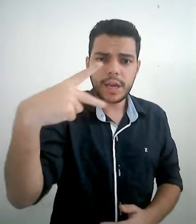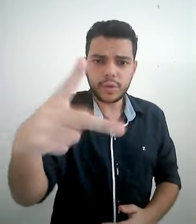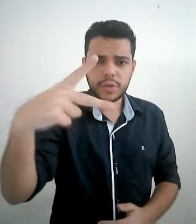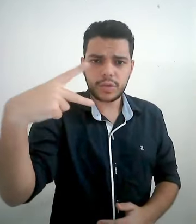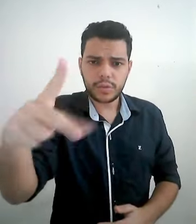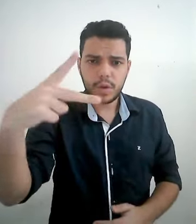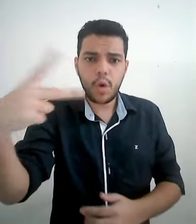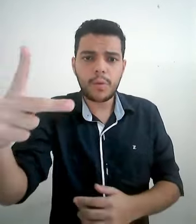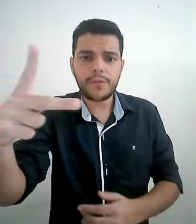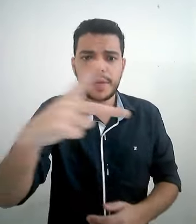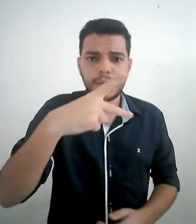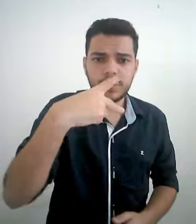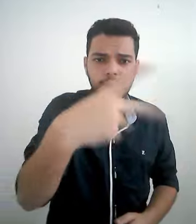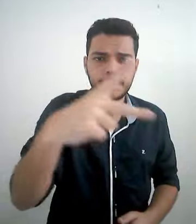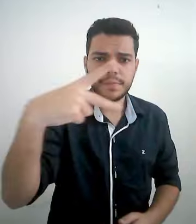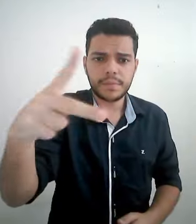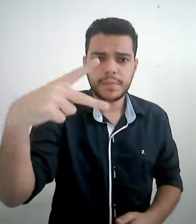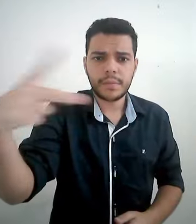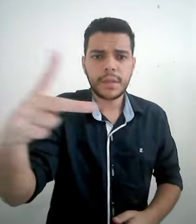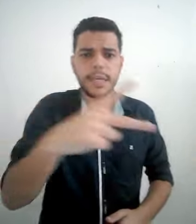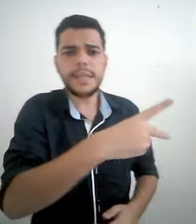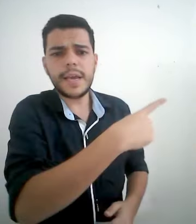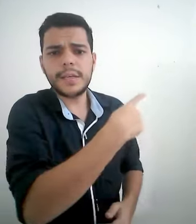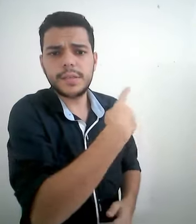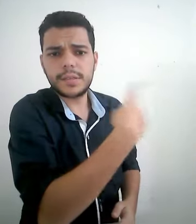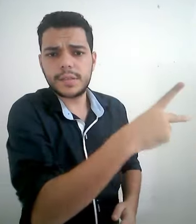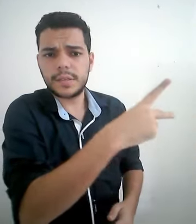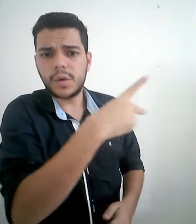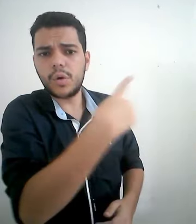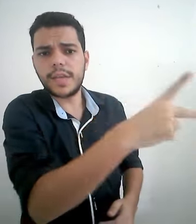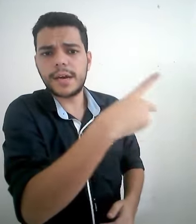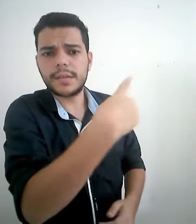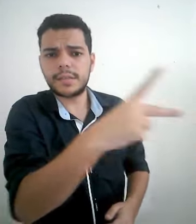teus, com movimento, e deles ou delas.